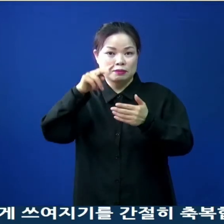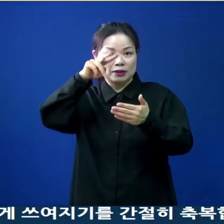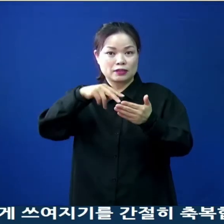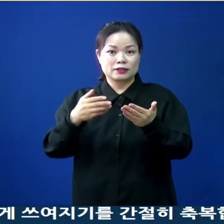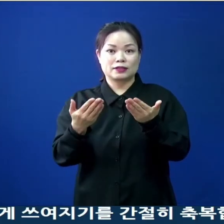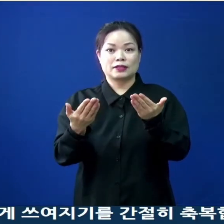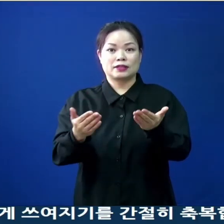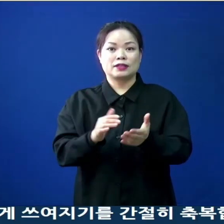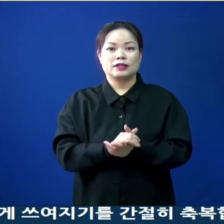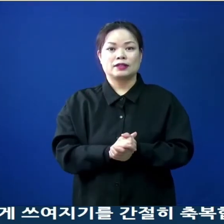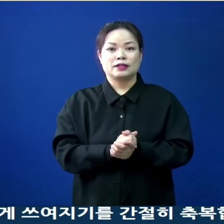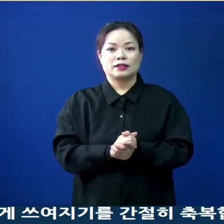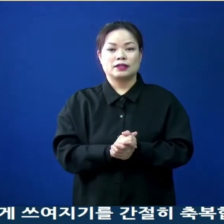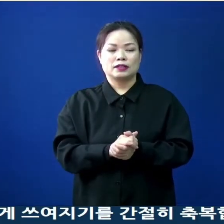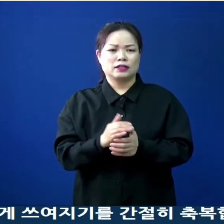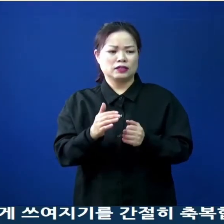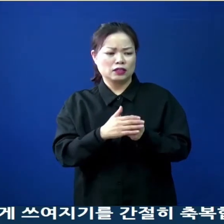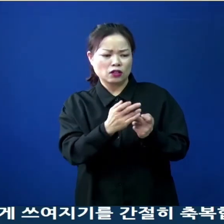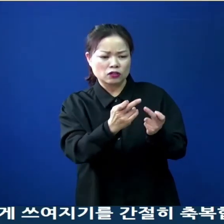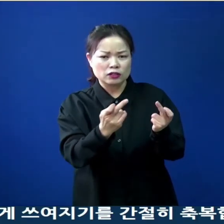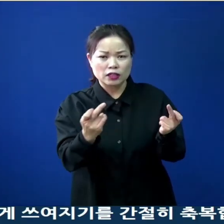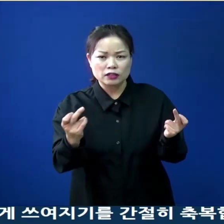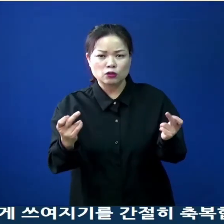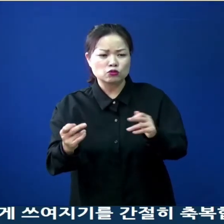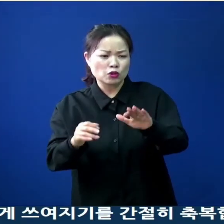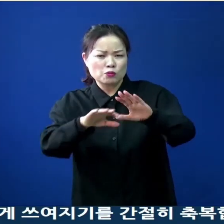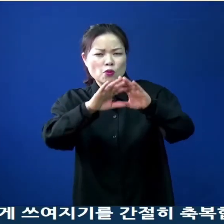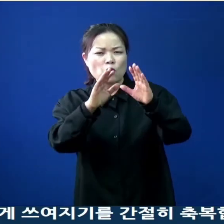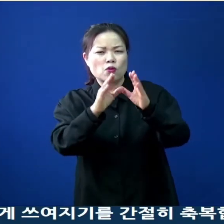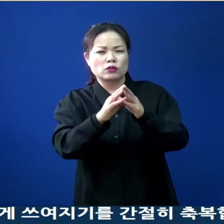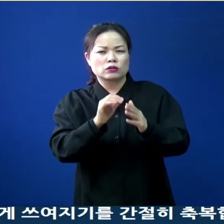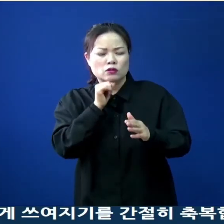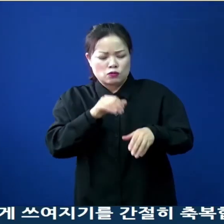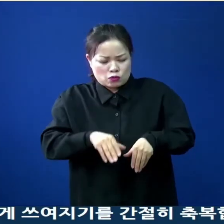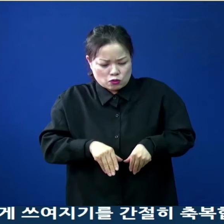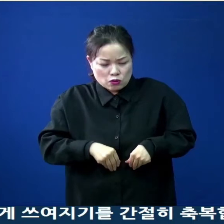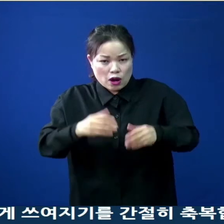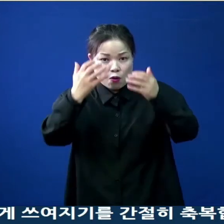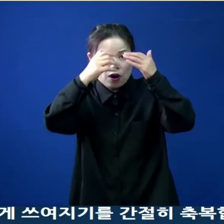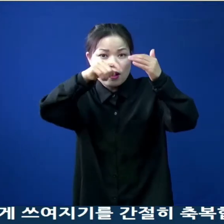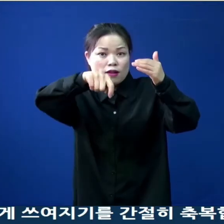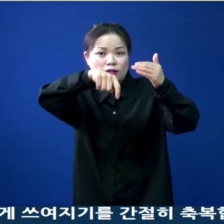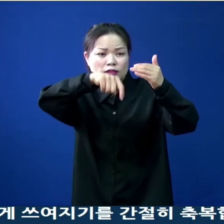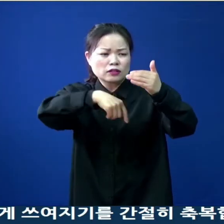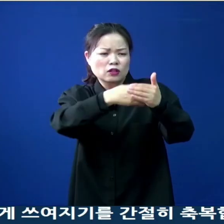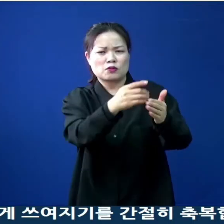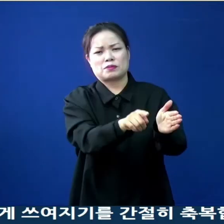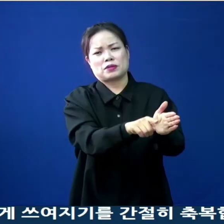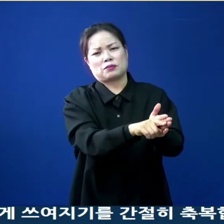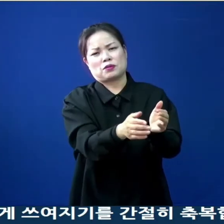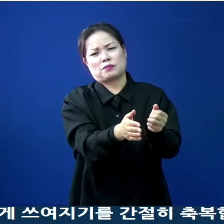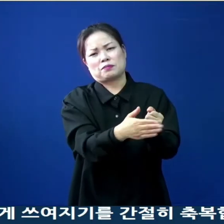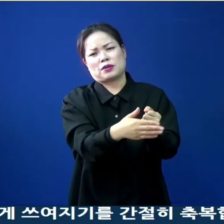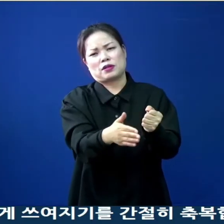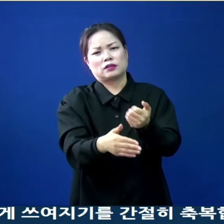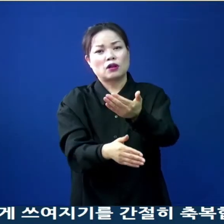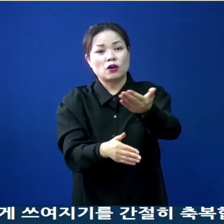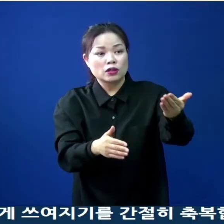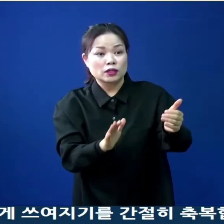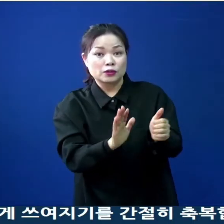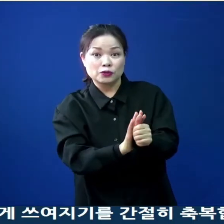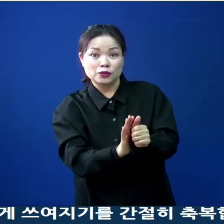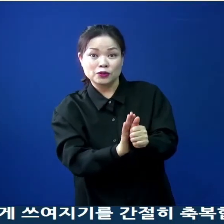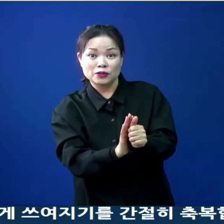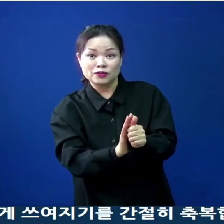읽겠습니다. 이러므로 형제들아, 우리가 모든 궁핍과 환난 가운데서 너희 믿음으로 말미암아 너희에게